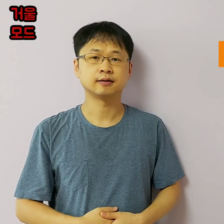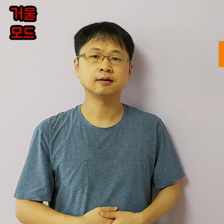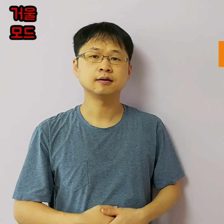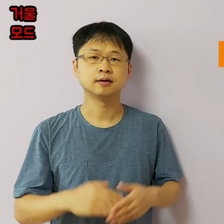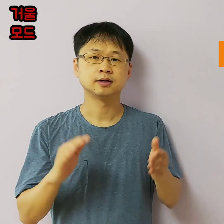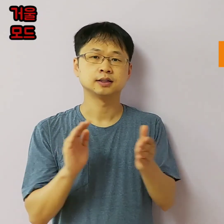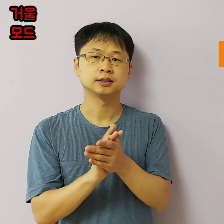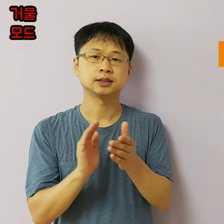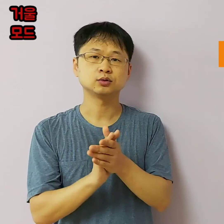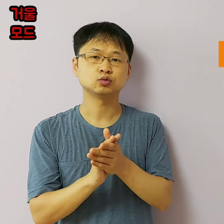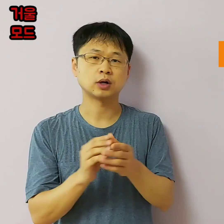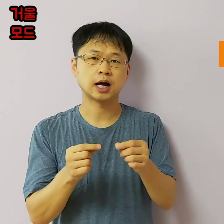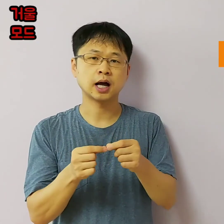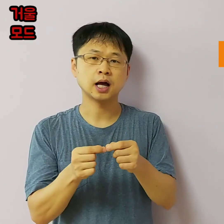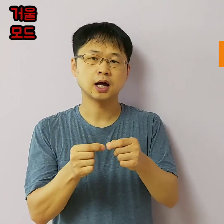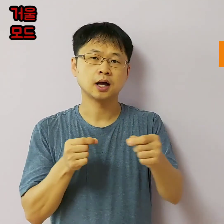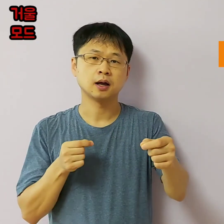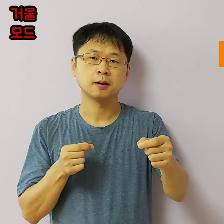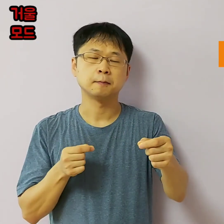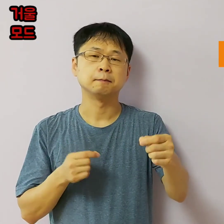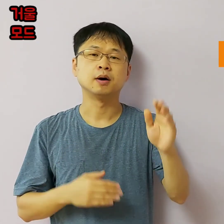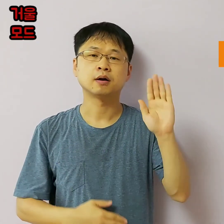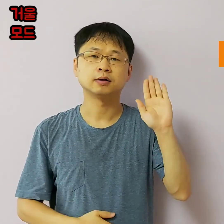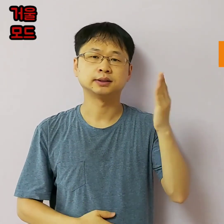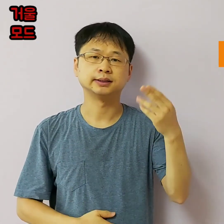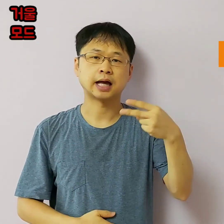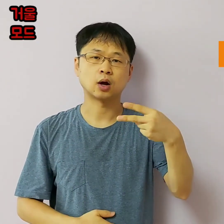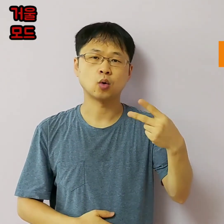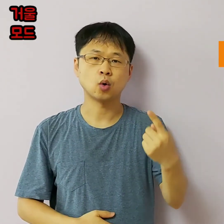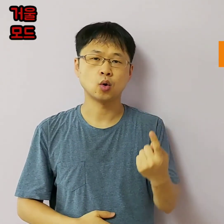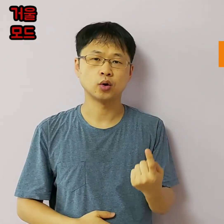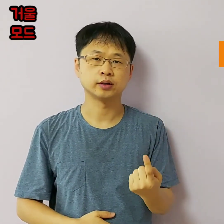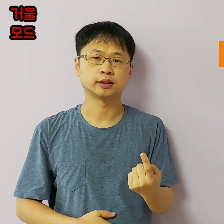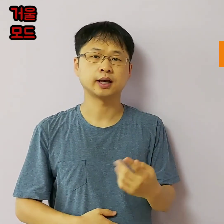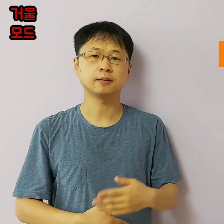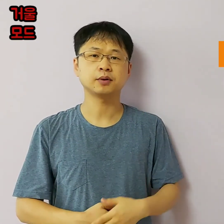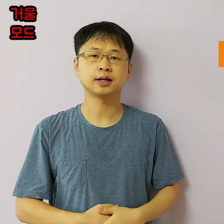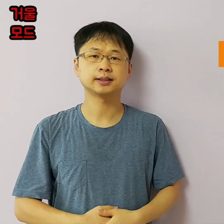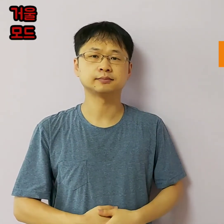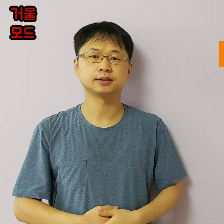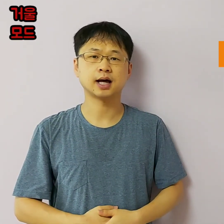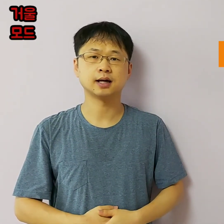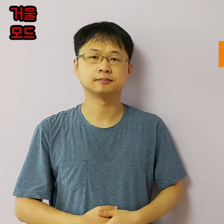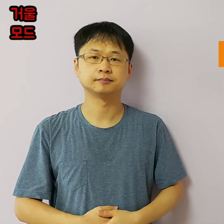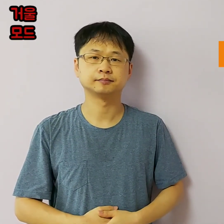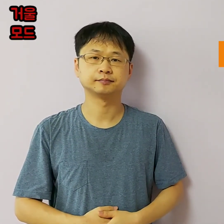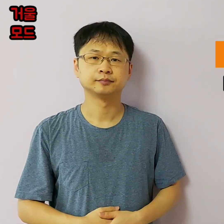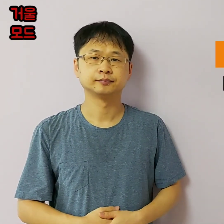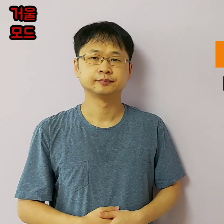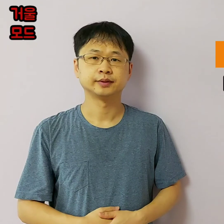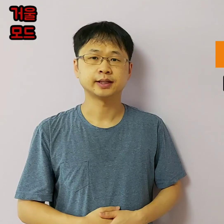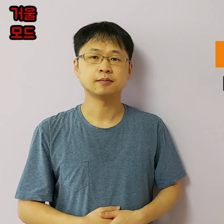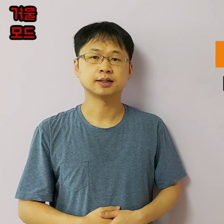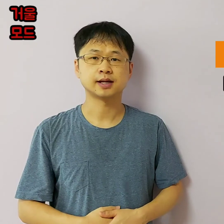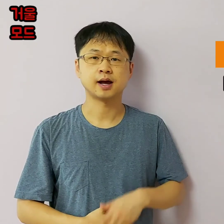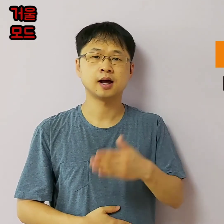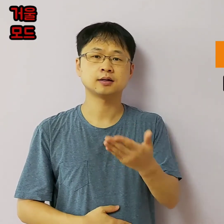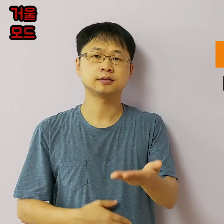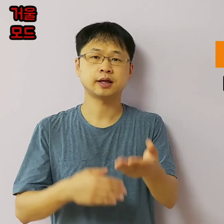그래서 친구가 멀어진다고 이렇게 표현하였습니다. 네, 다음 가사